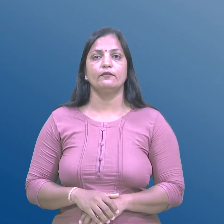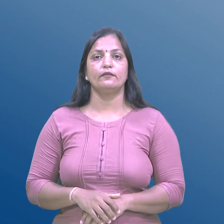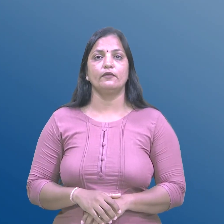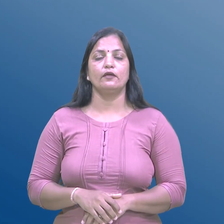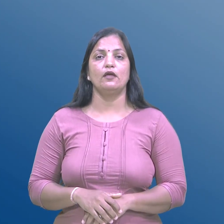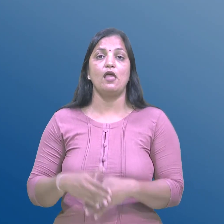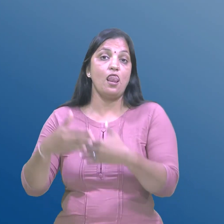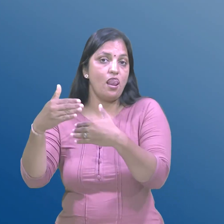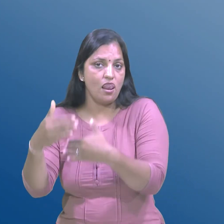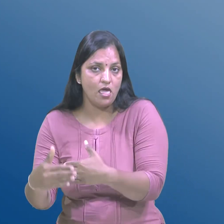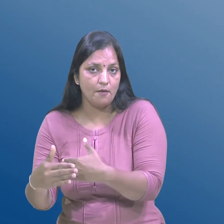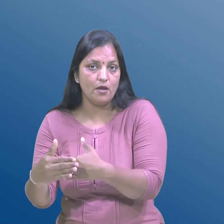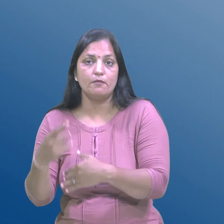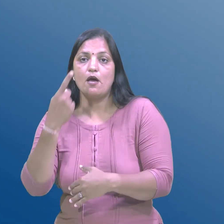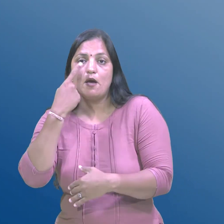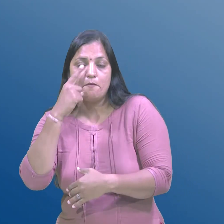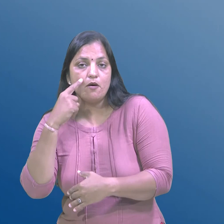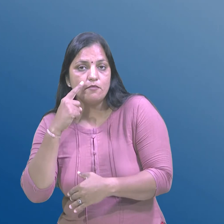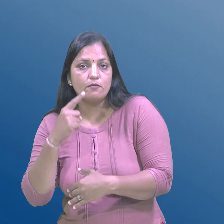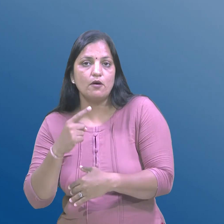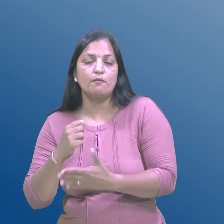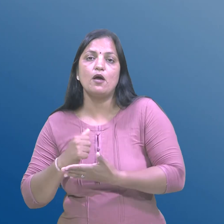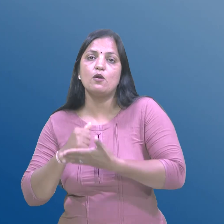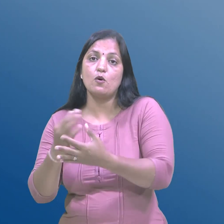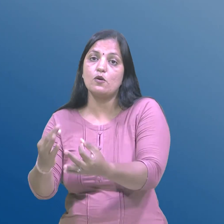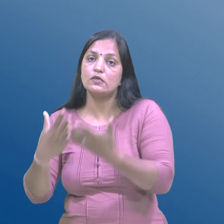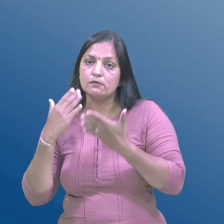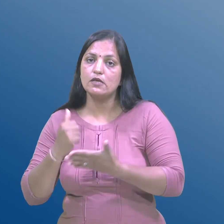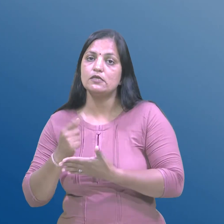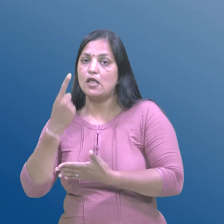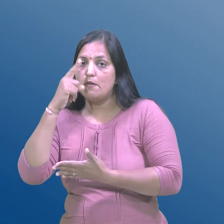મર્યાદિત વાલીનો વિશેષ સહયોગ આપી શકાય છે,